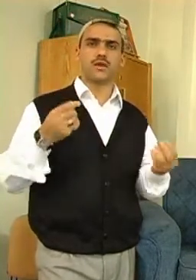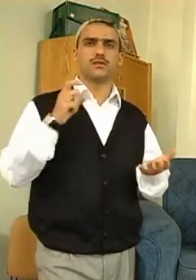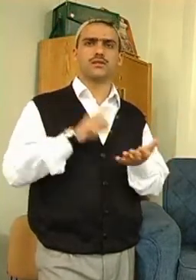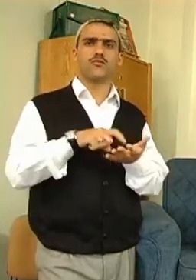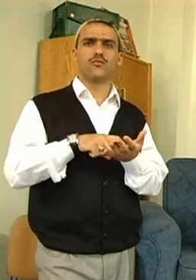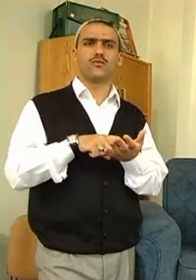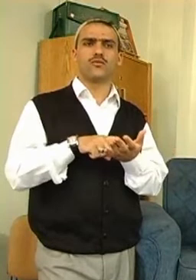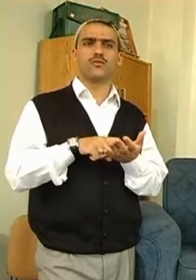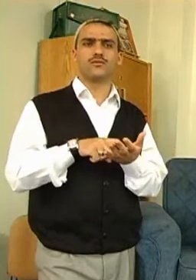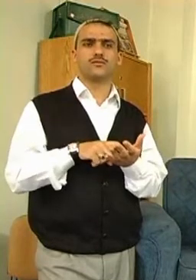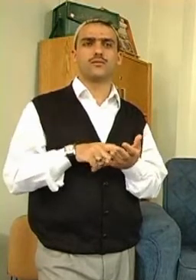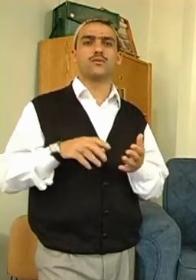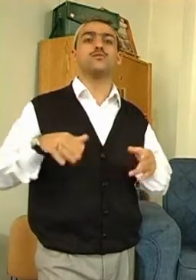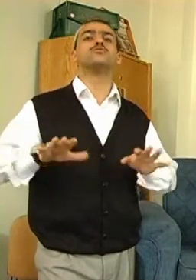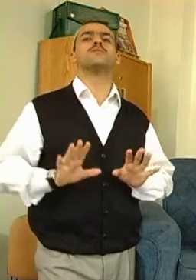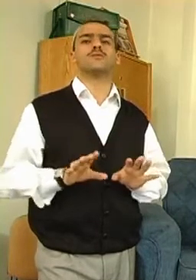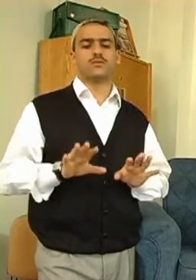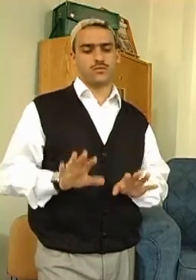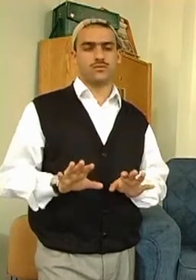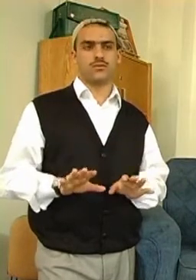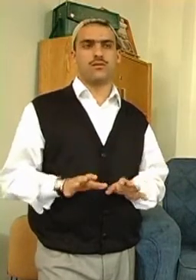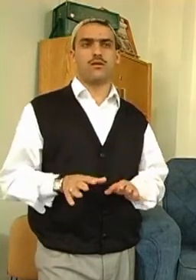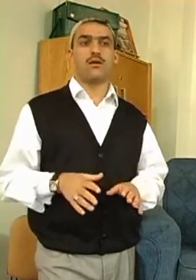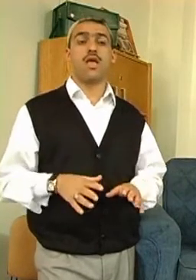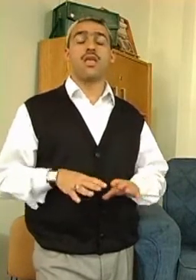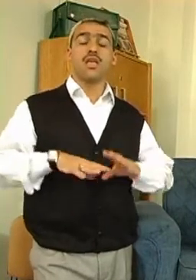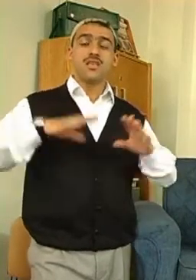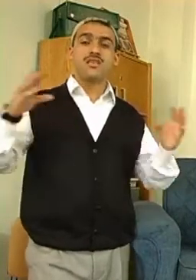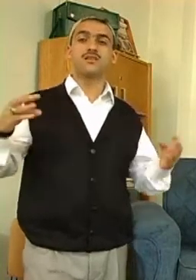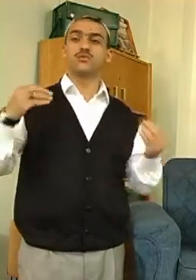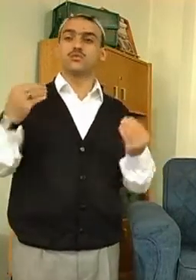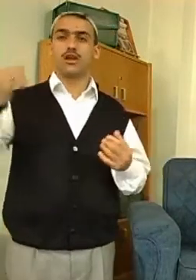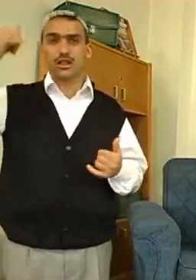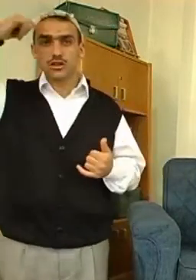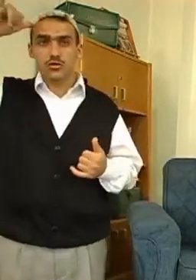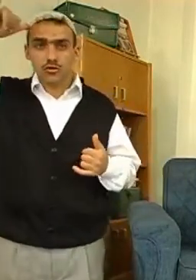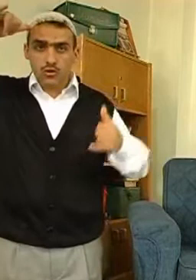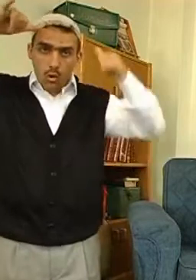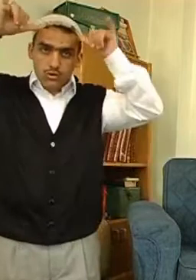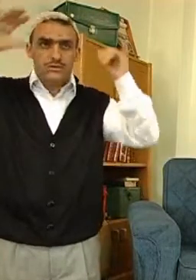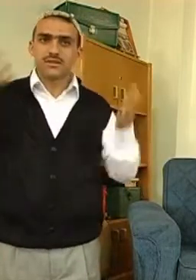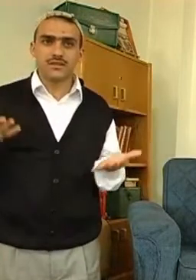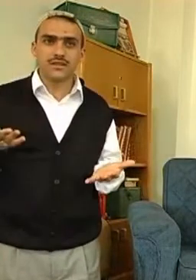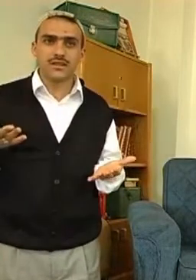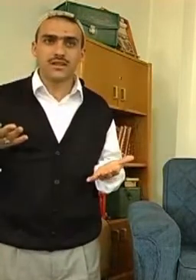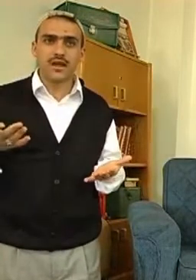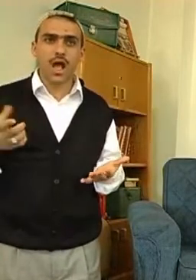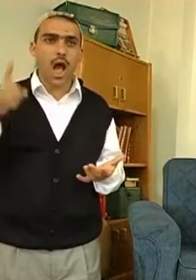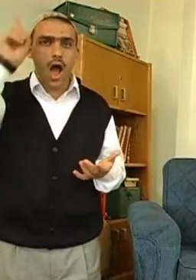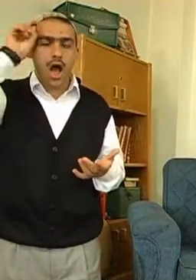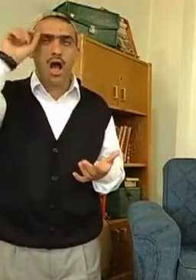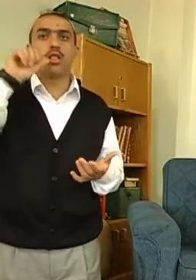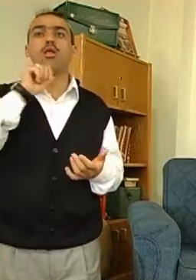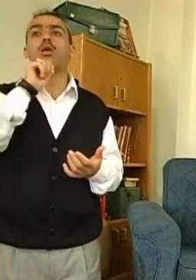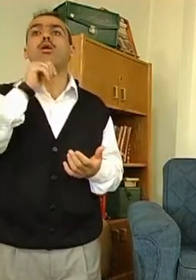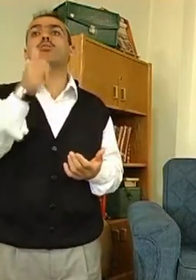Yani. Öküzün güzeli nedir? Akıl olmayan, akıl olsa bize koşulmaz da. Değil mi? İşte Allah her şeyi bize göre